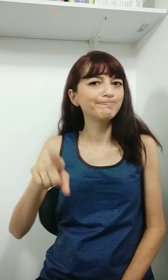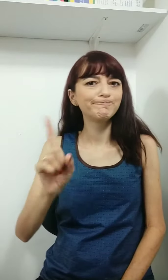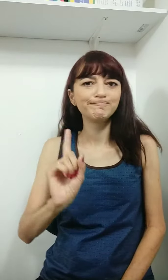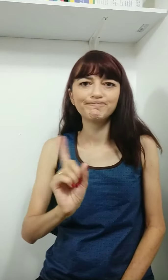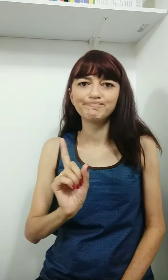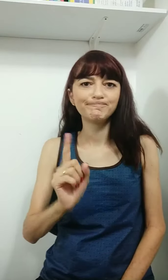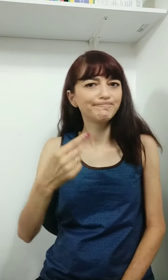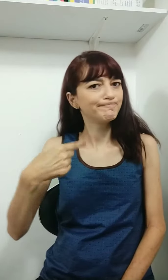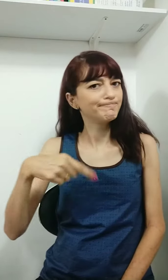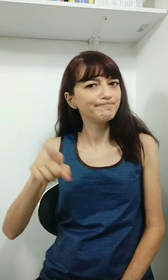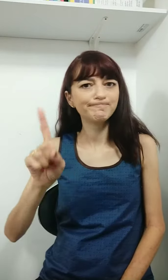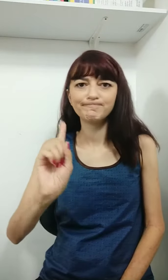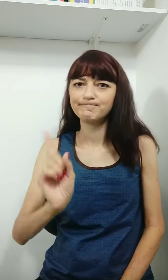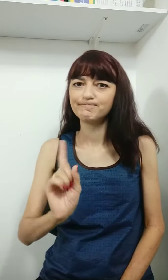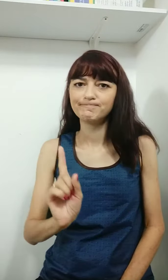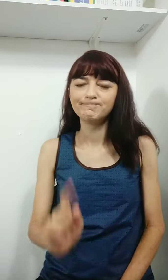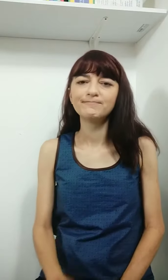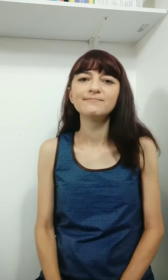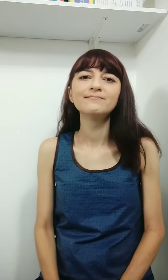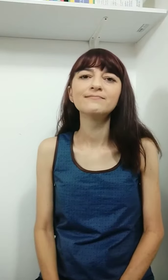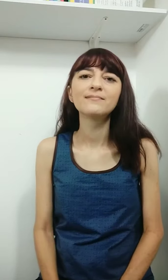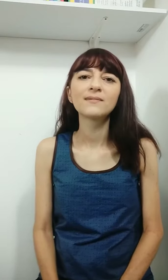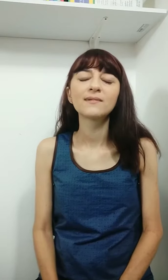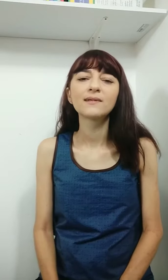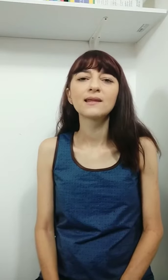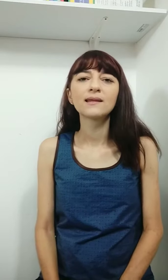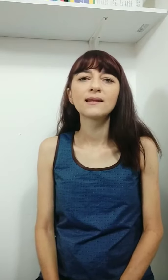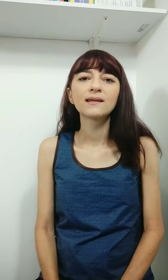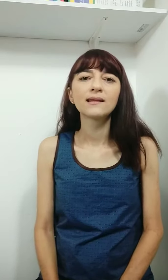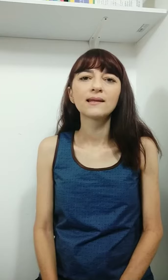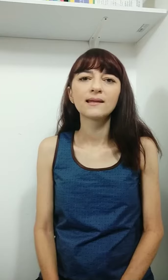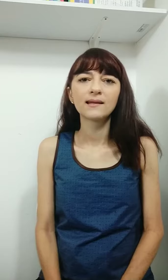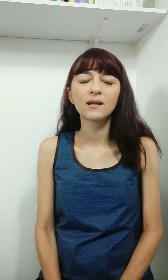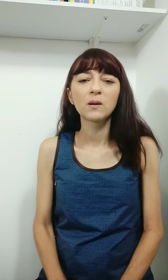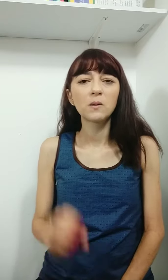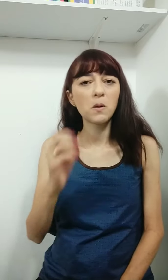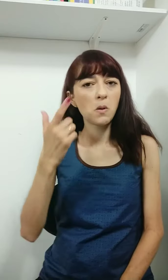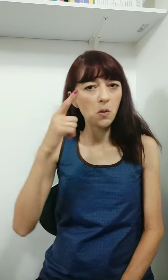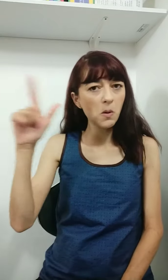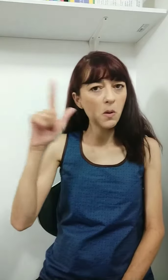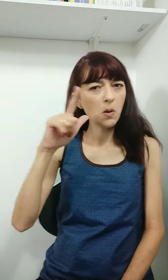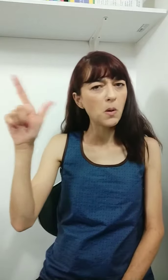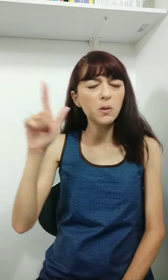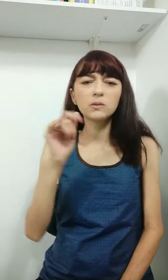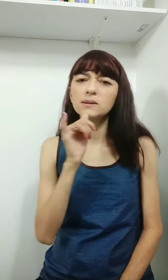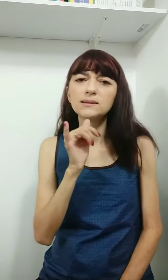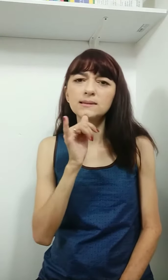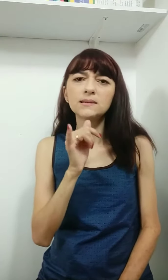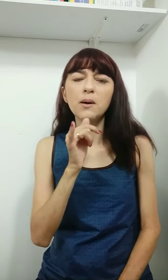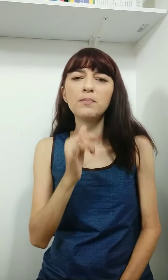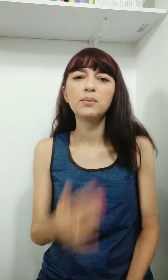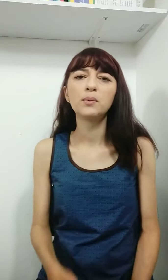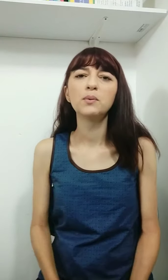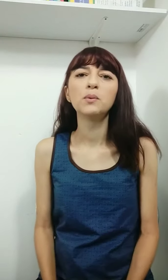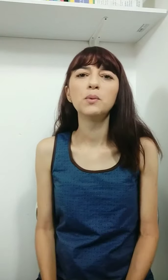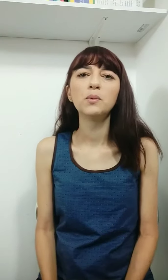o verbo, né? O que vai acontecer amanhã? Amanhã eu não vou. Então é essa ação que você não vai fazer. Então na hora que você for